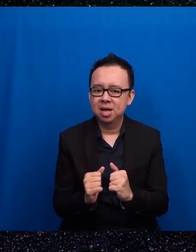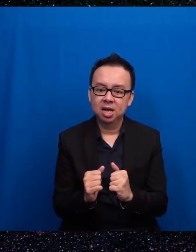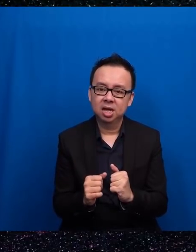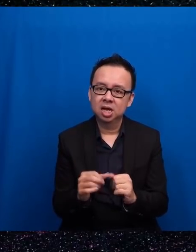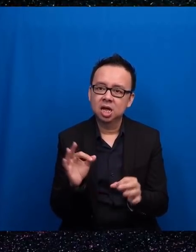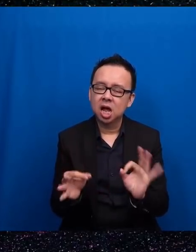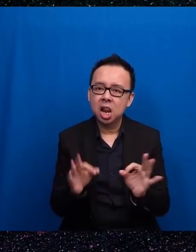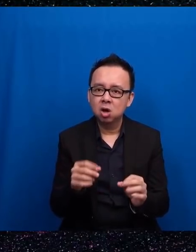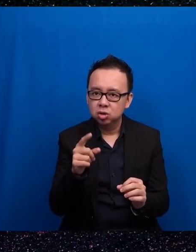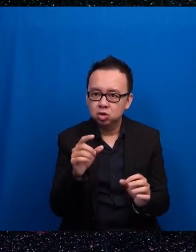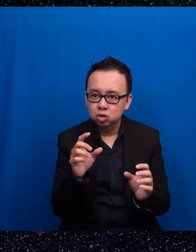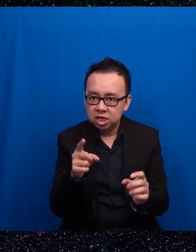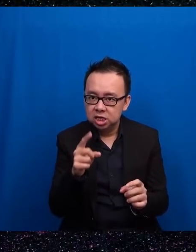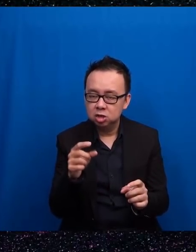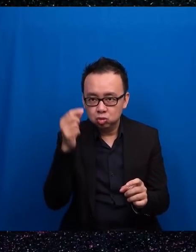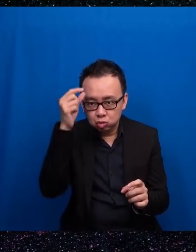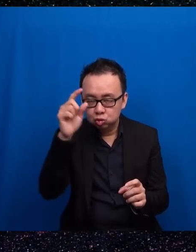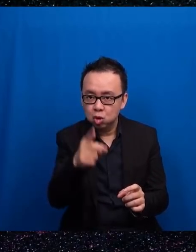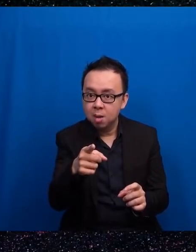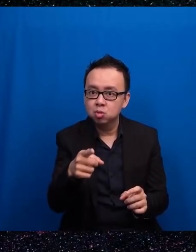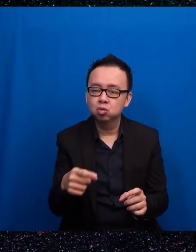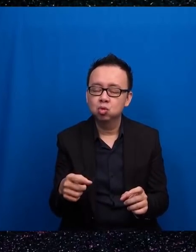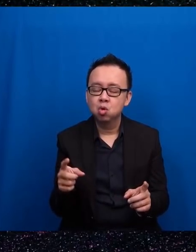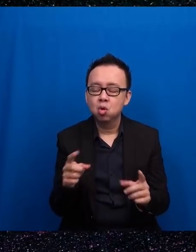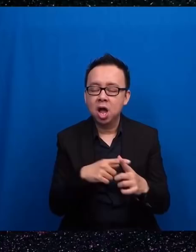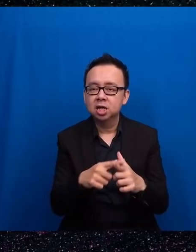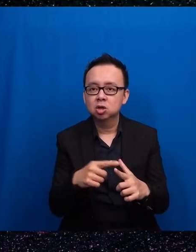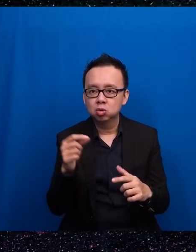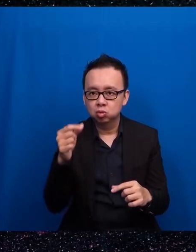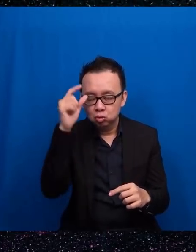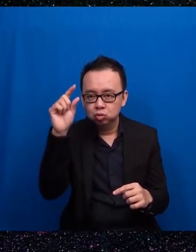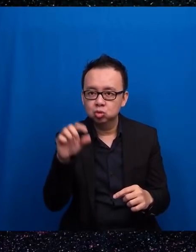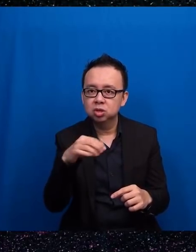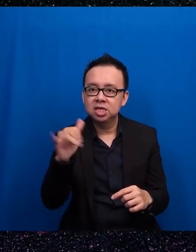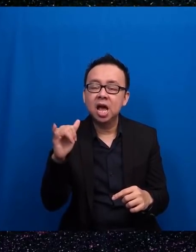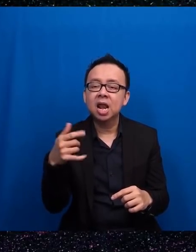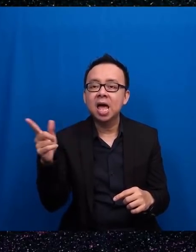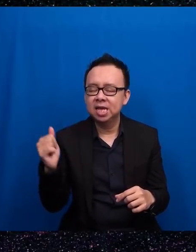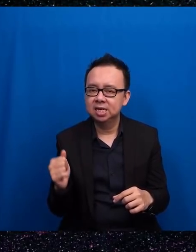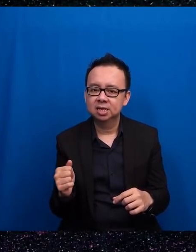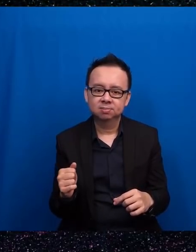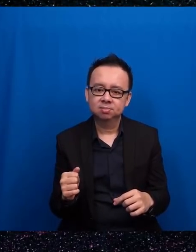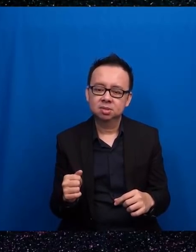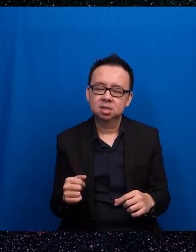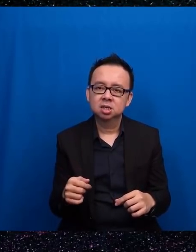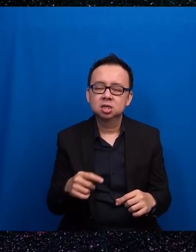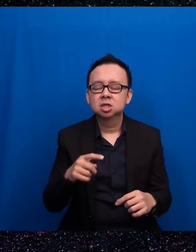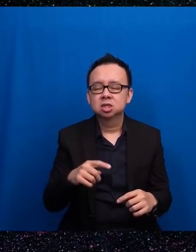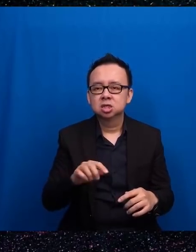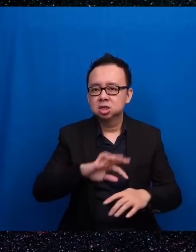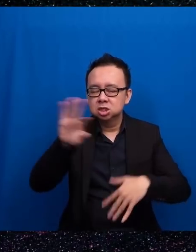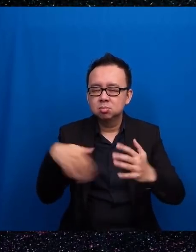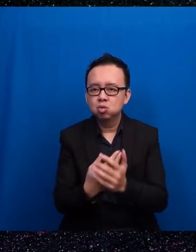Anda, suatu hari juga akan untuk Anda. Sesuatu yang lain tentunya. Tapi saya minta semua yang di rumah sekarang juga mengulurkan tangan,